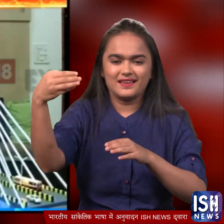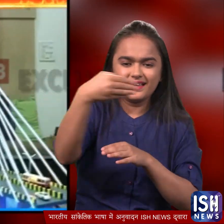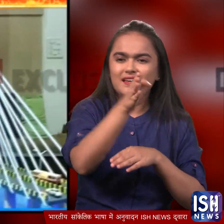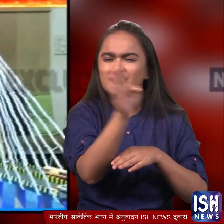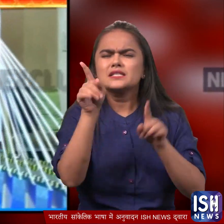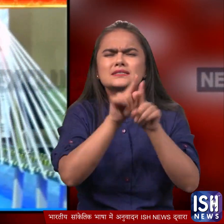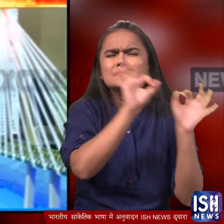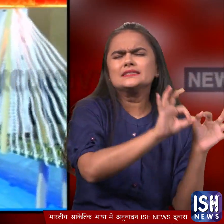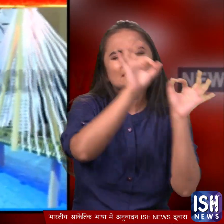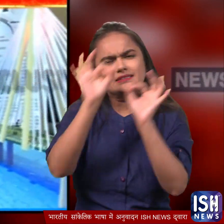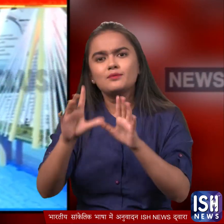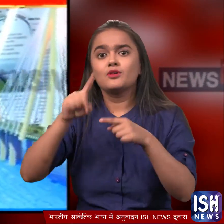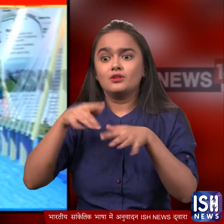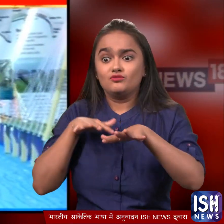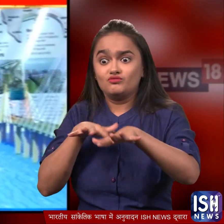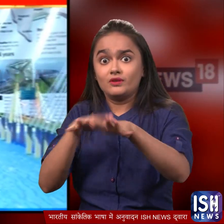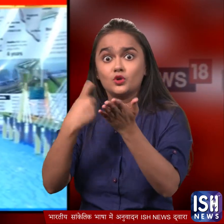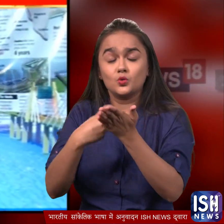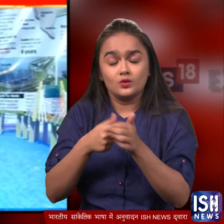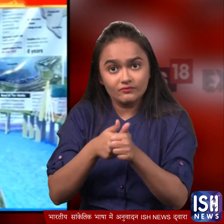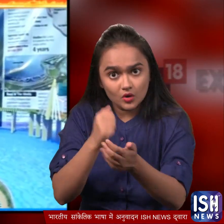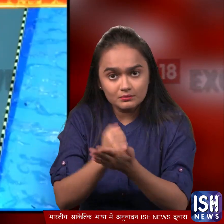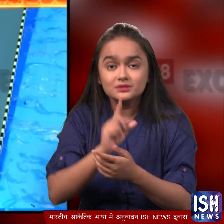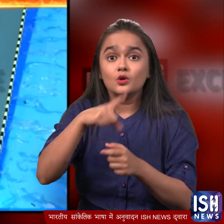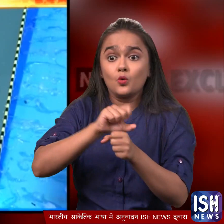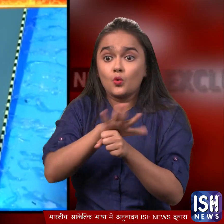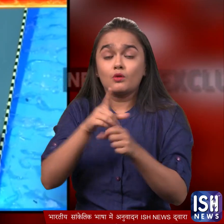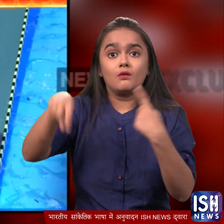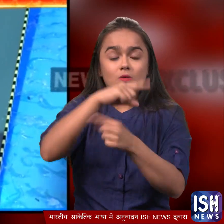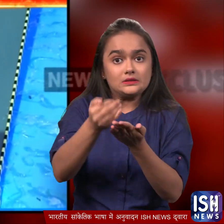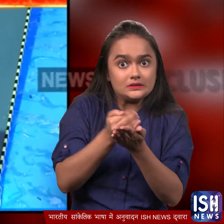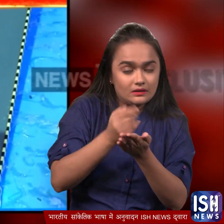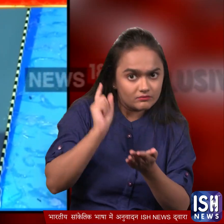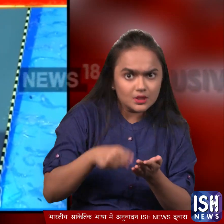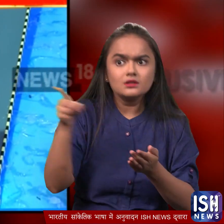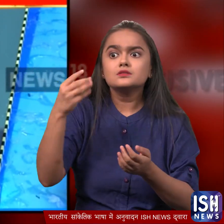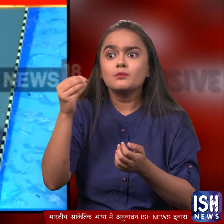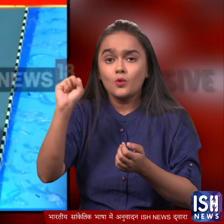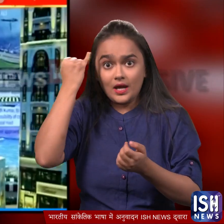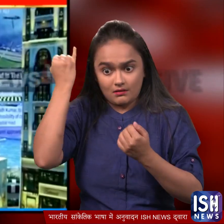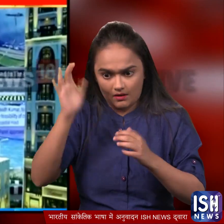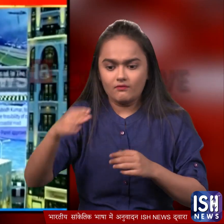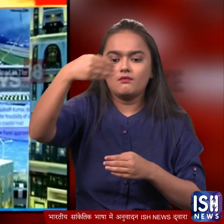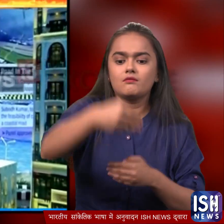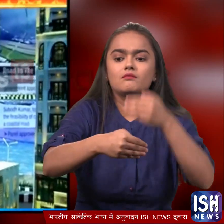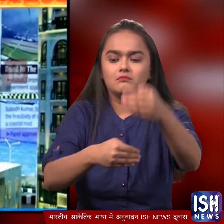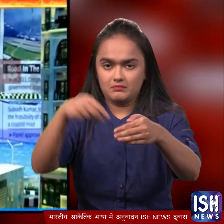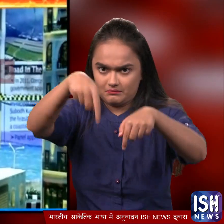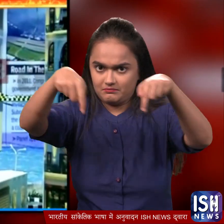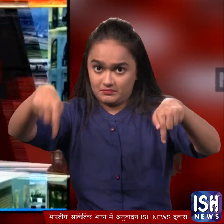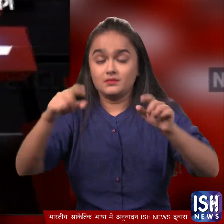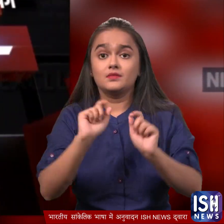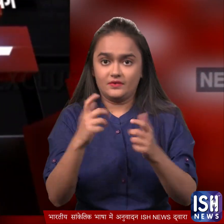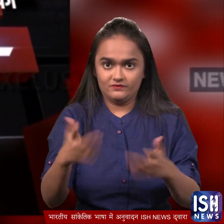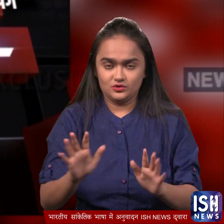गए जैसे आमतौर पर सड़कों के किनारे नजर आते हैं। ट्रैफिक नियमों का पालन करने के अलावा कोरोना से बचाव के संदेश वाले साइन बोर्ड भी दीपक ने